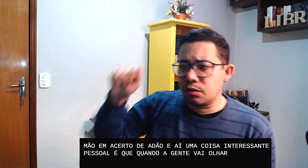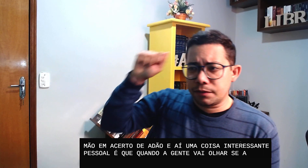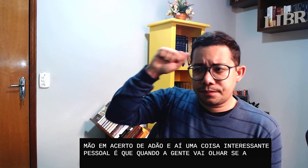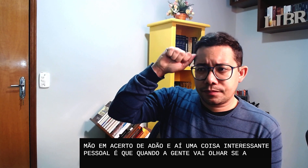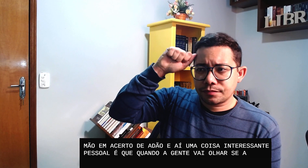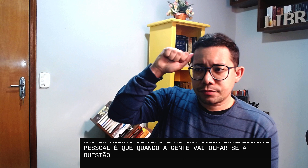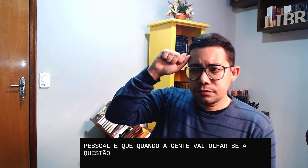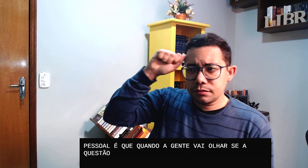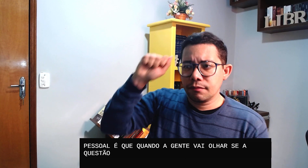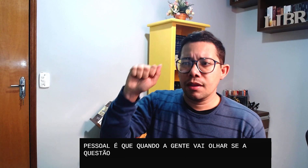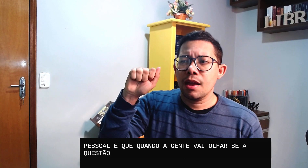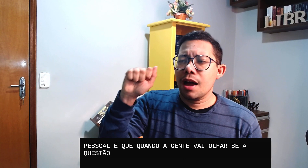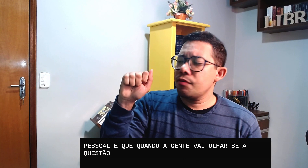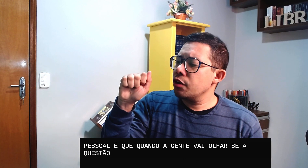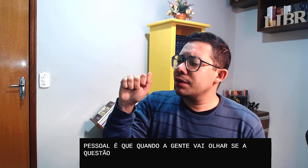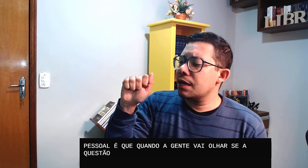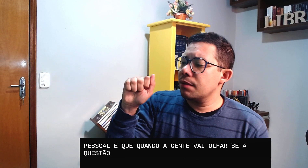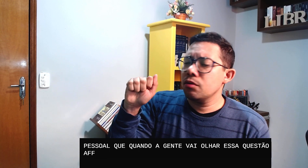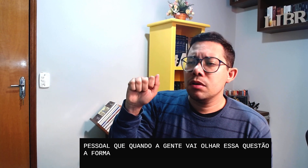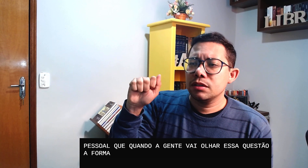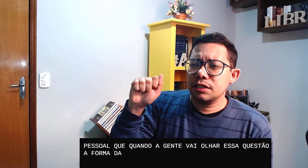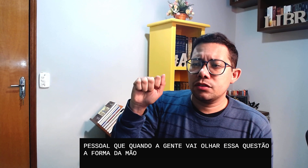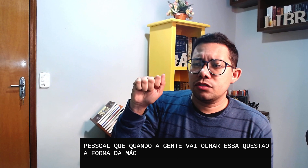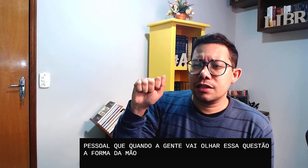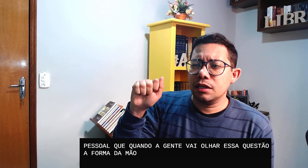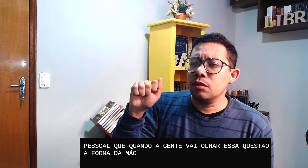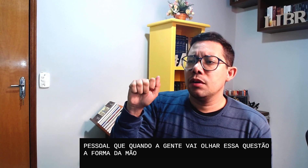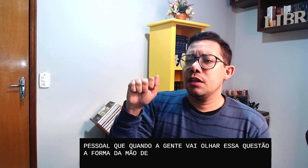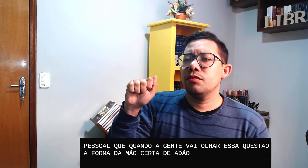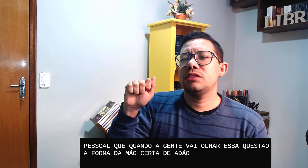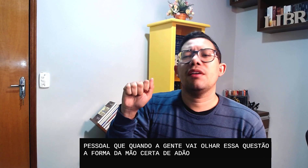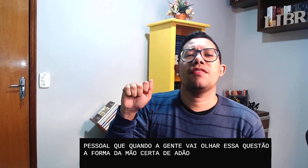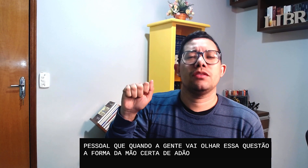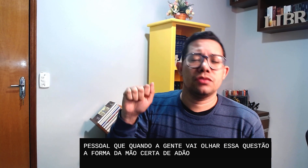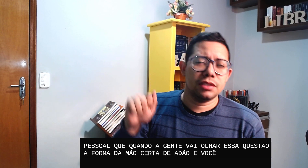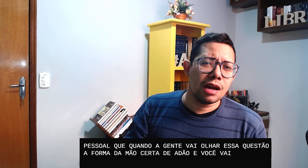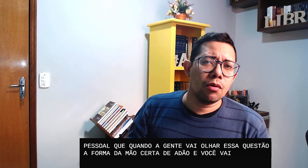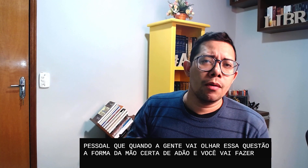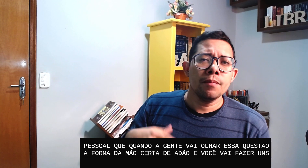ó, a forma da mão, certo? De Adão, e você vai fazer um sinal,